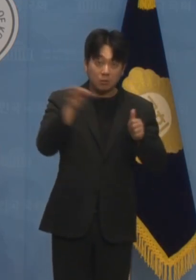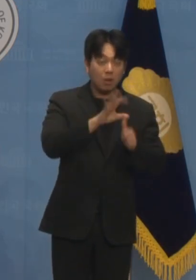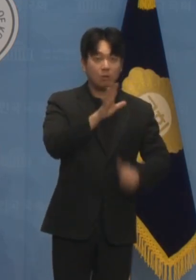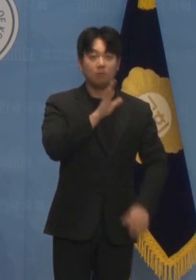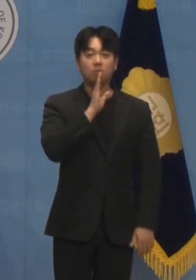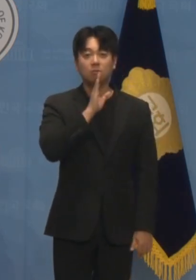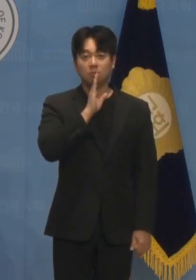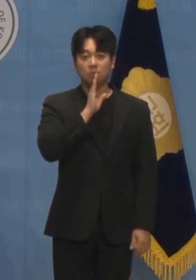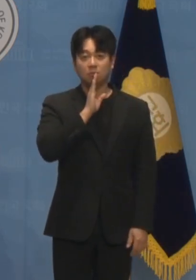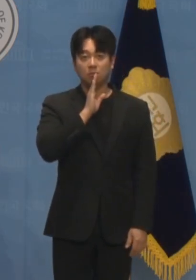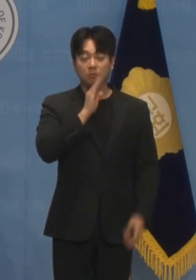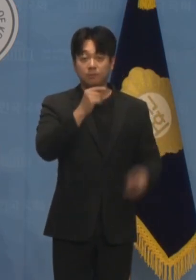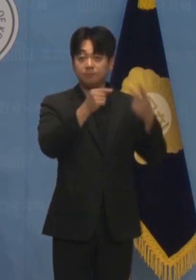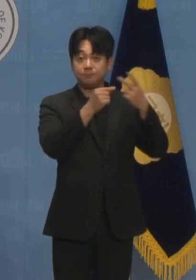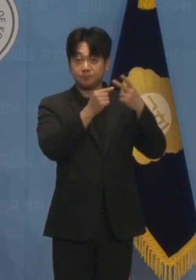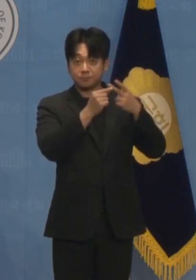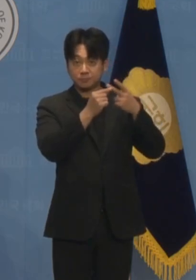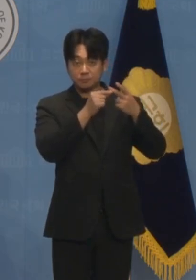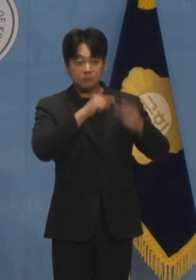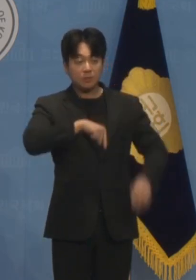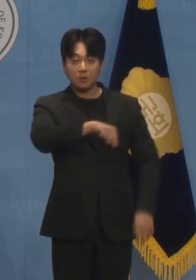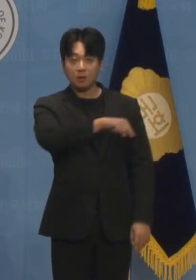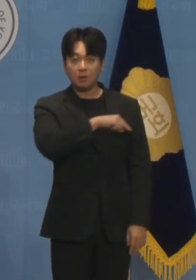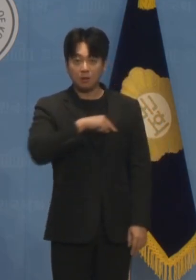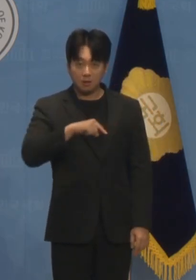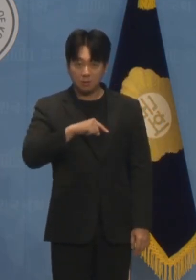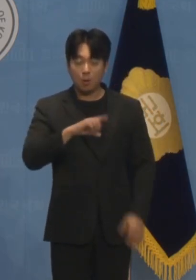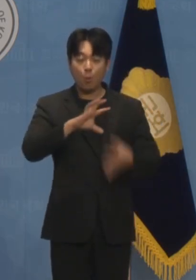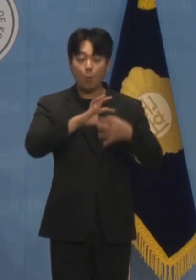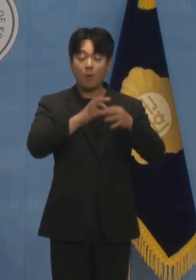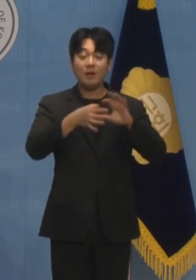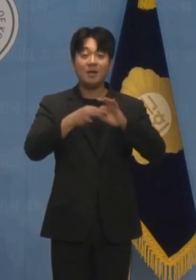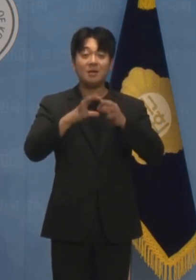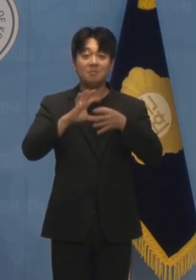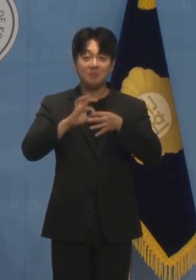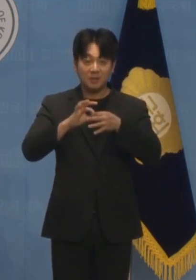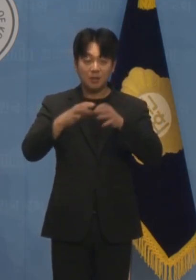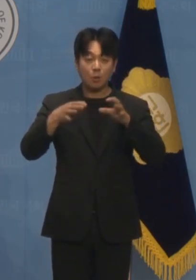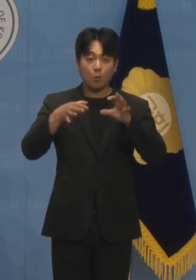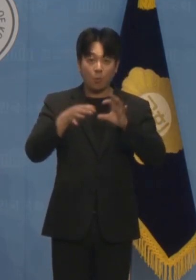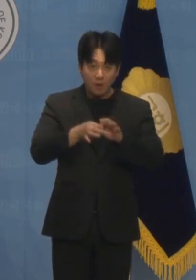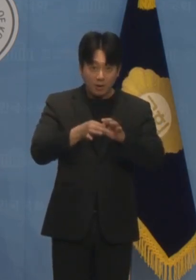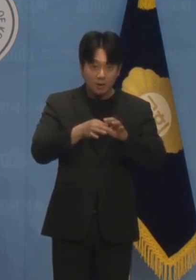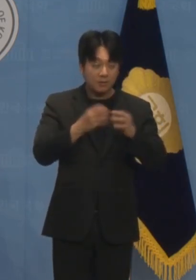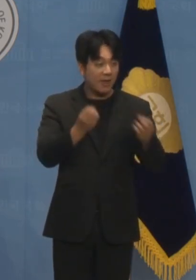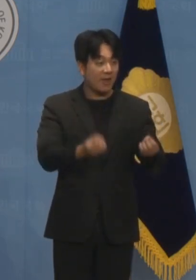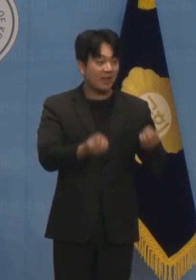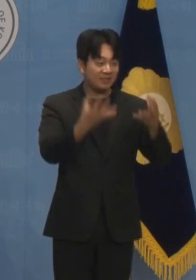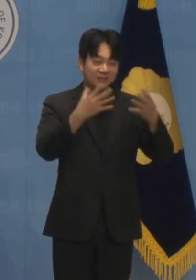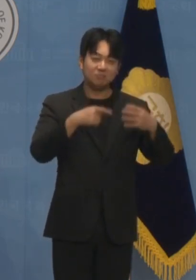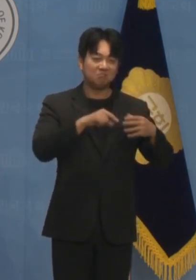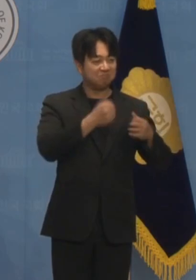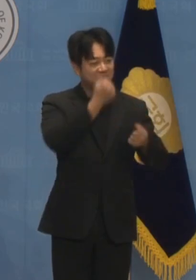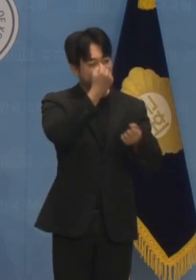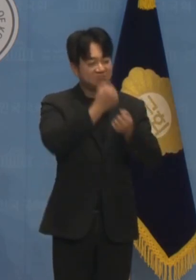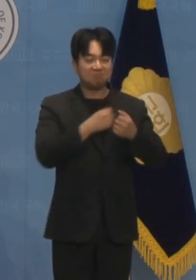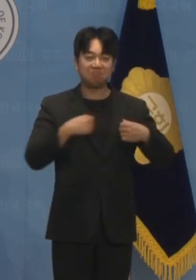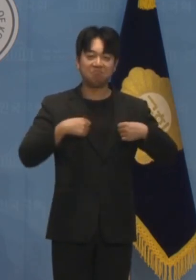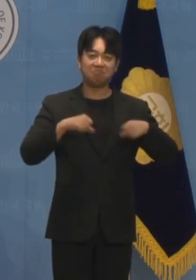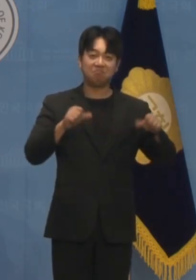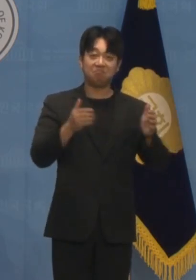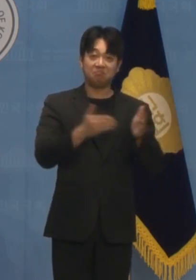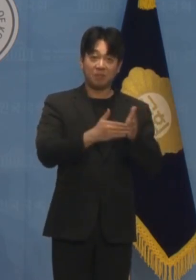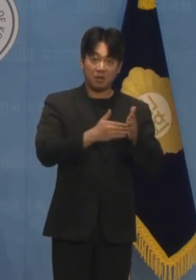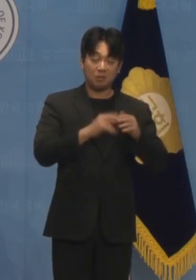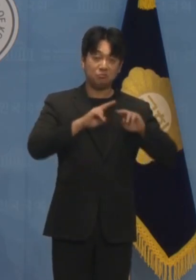두 번째, 이경 회장은 올림픽 선수단 해단식을 독단적으로 돌연 취소하고서도 거짓 변명으로